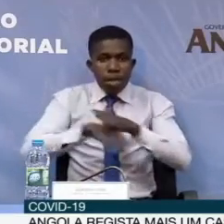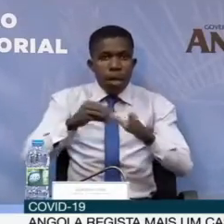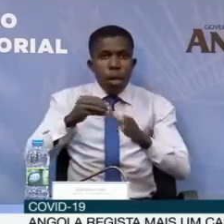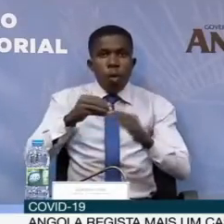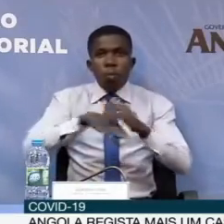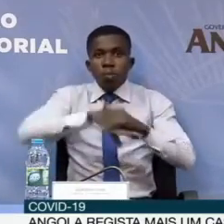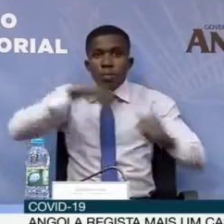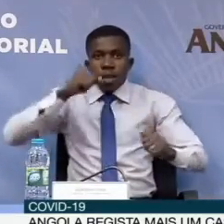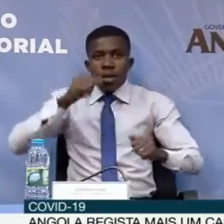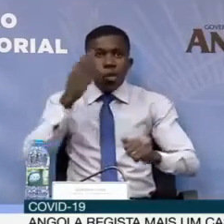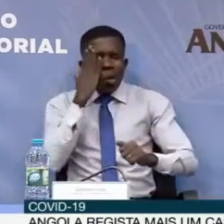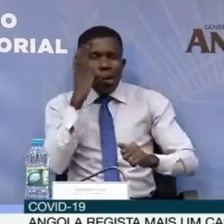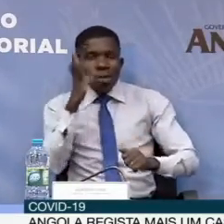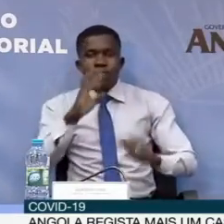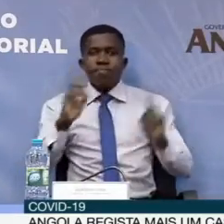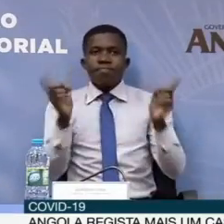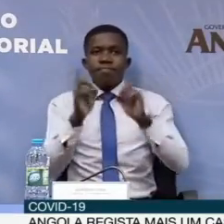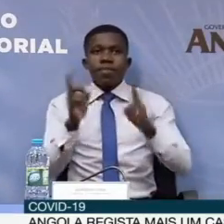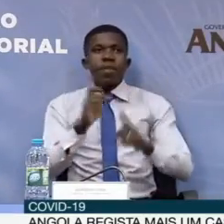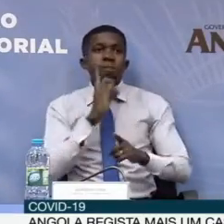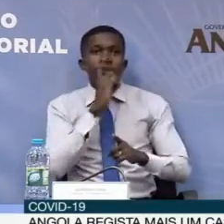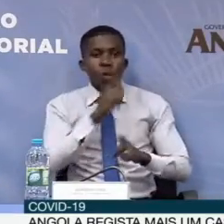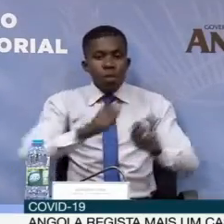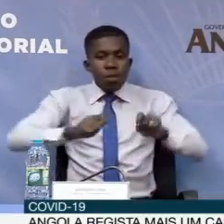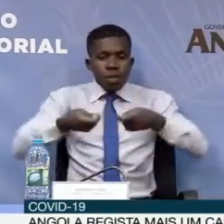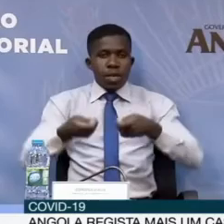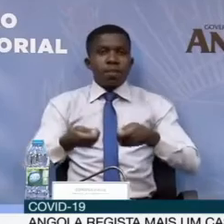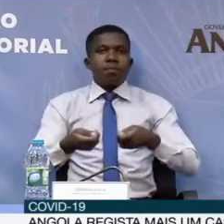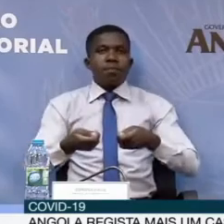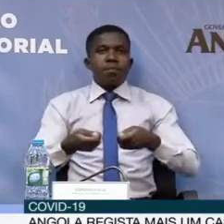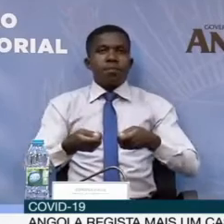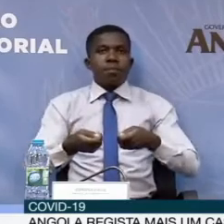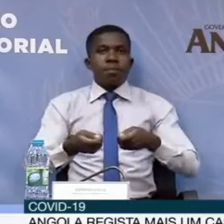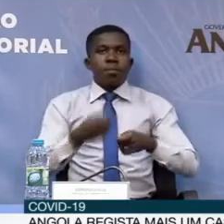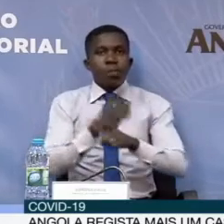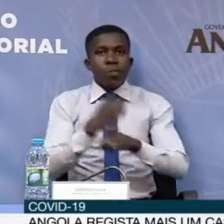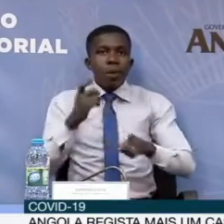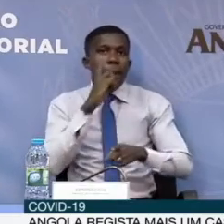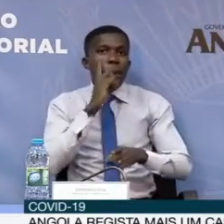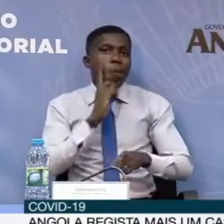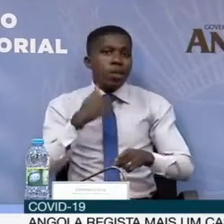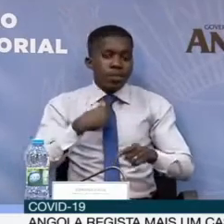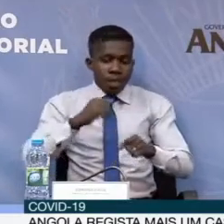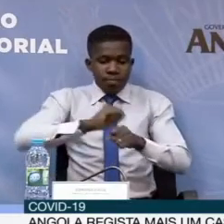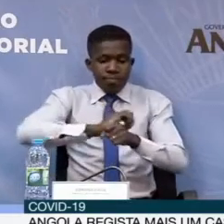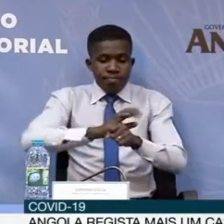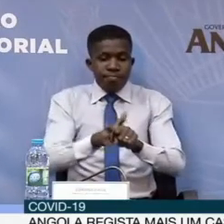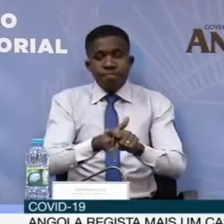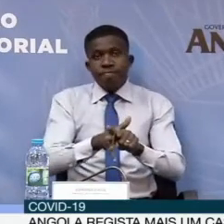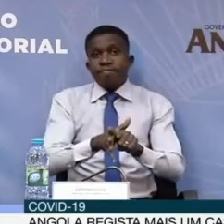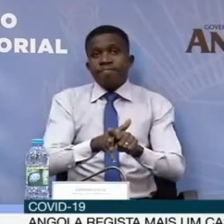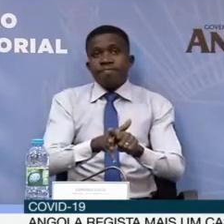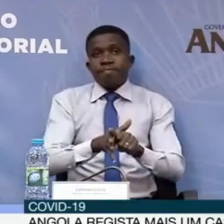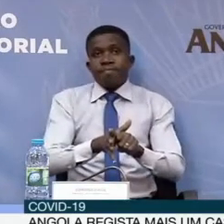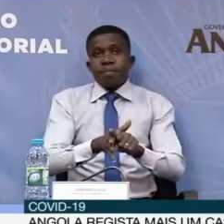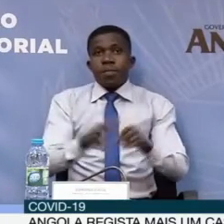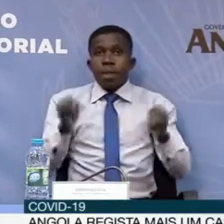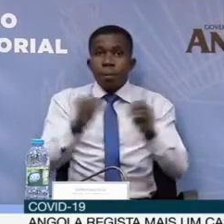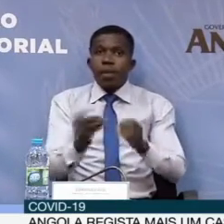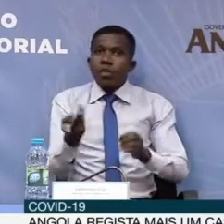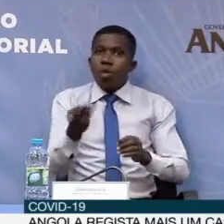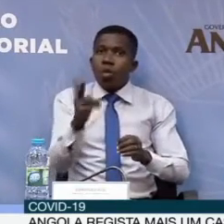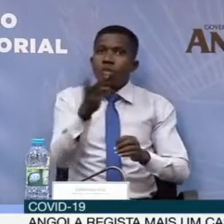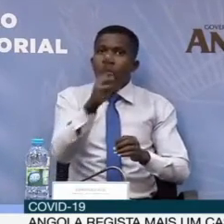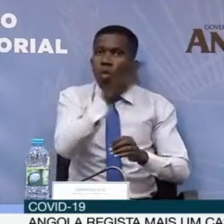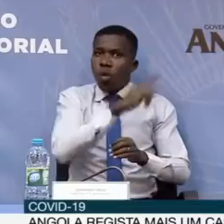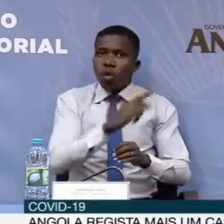todos. 43 destes profissionais, que já testaram negativo, já se encontram nas províncias